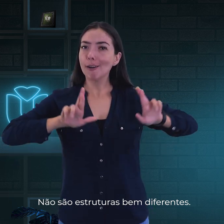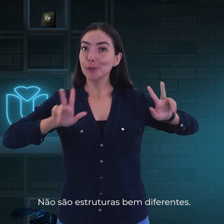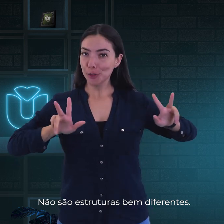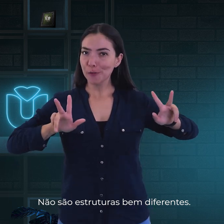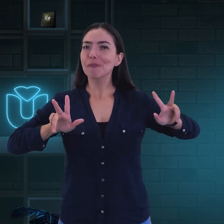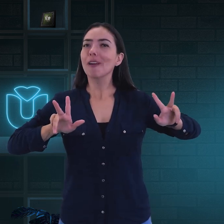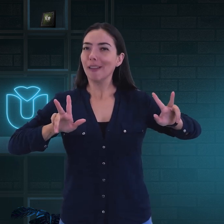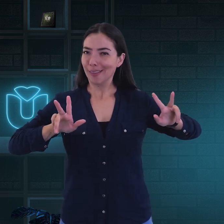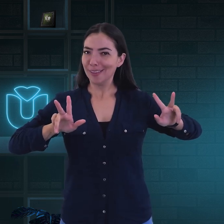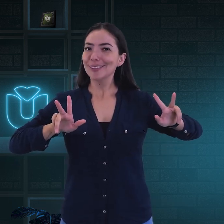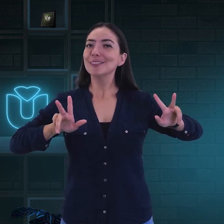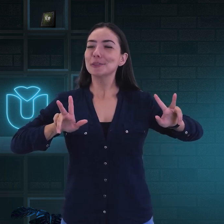diferentes.